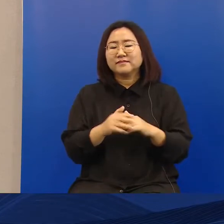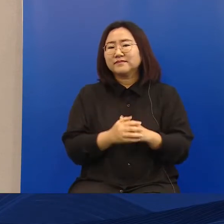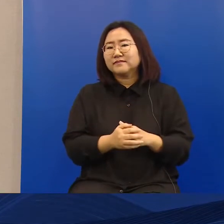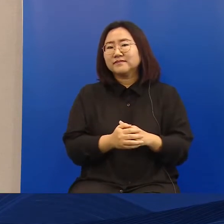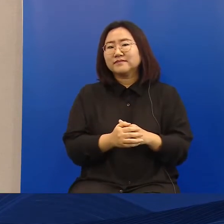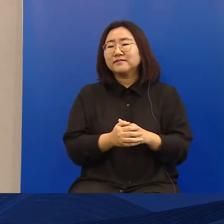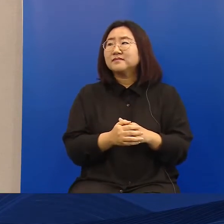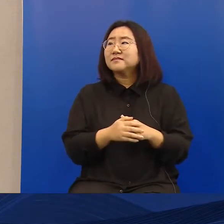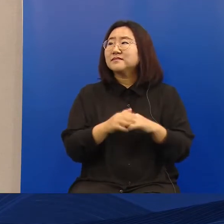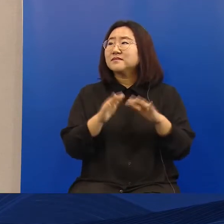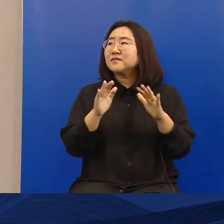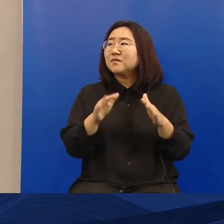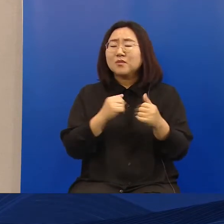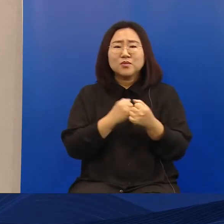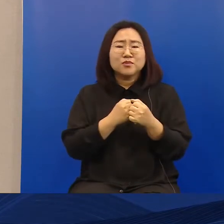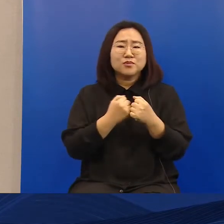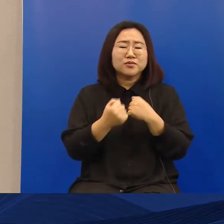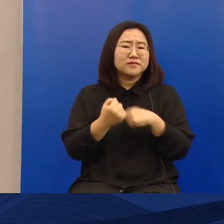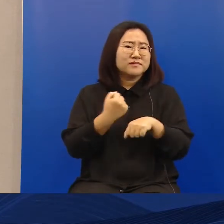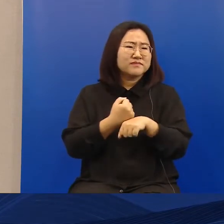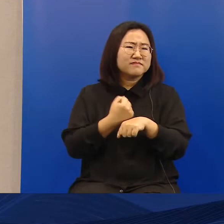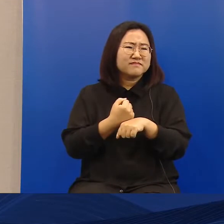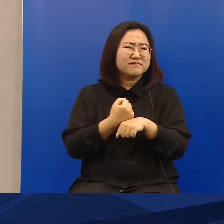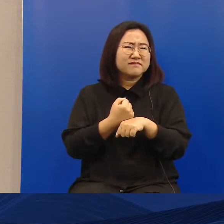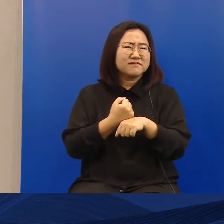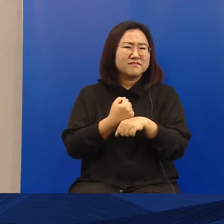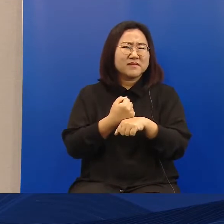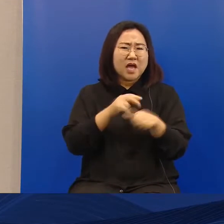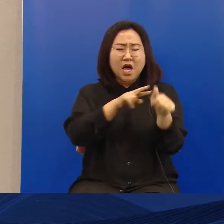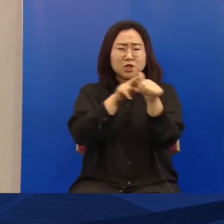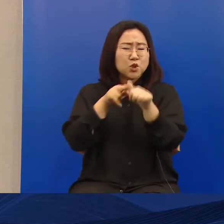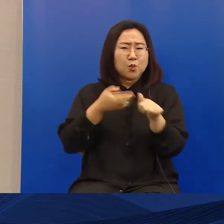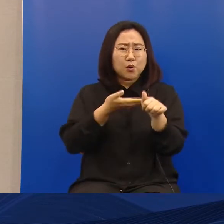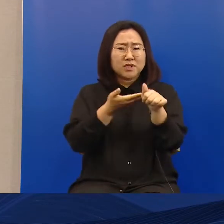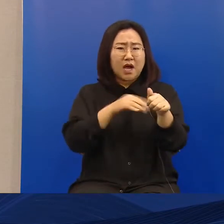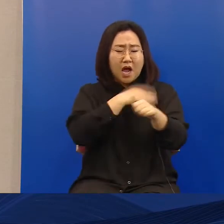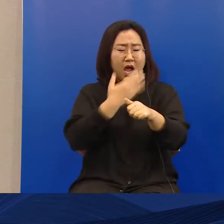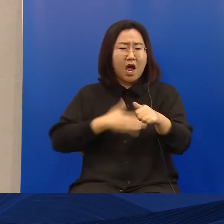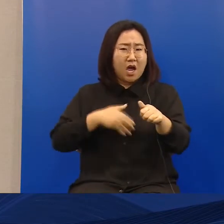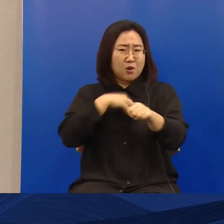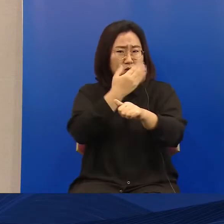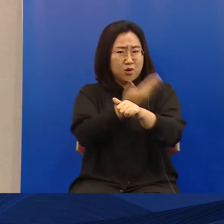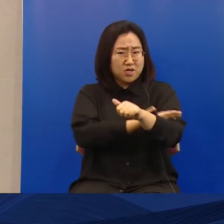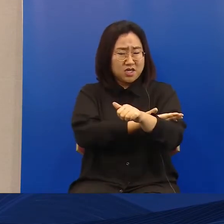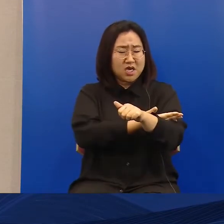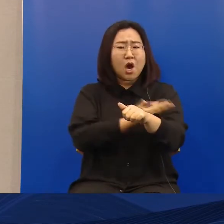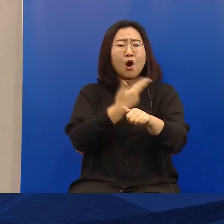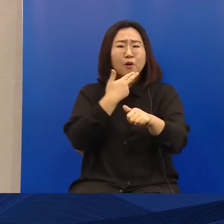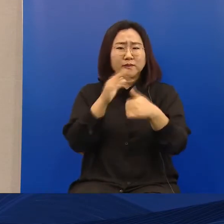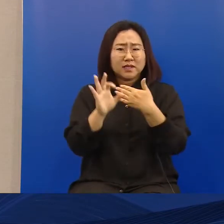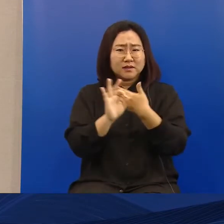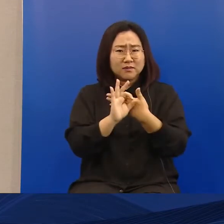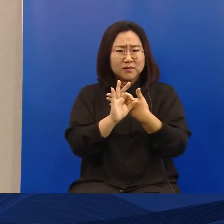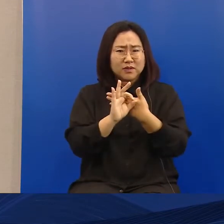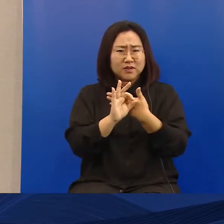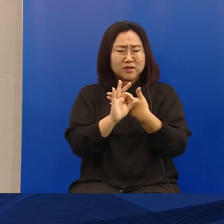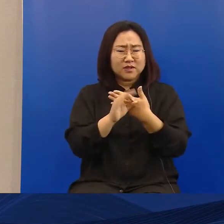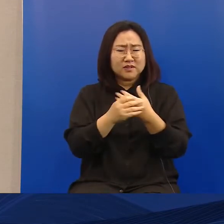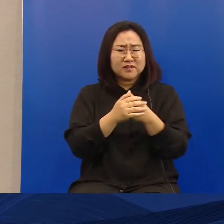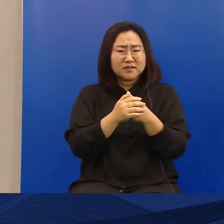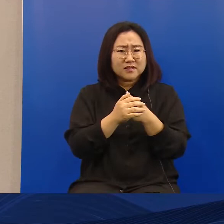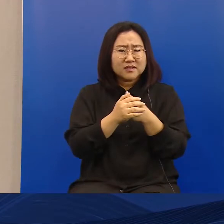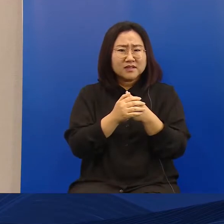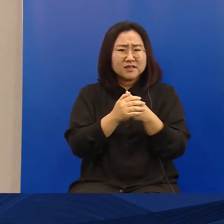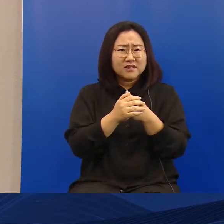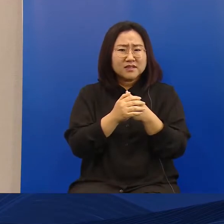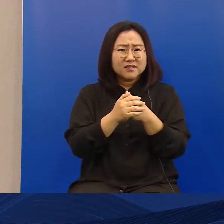것 같습니다. 그런데도 불구하고 정보 제공이라든가 알 권리가 충분치 못하면 소통의